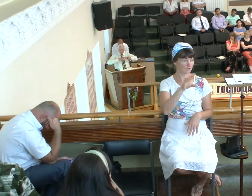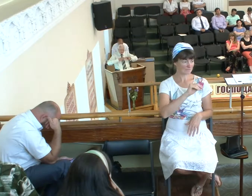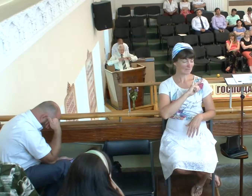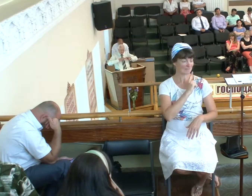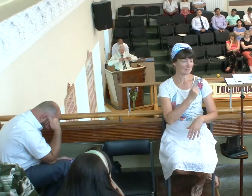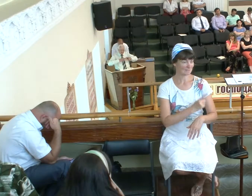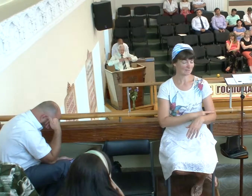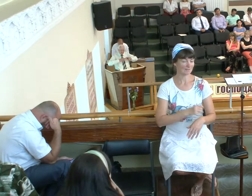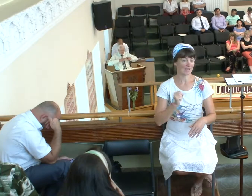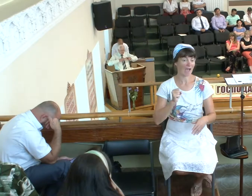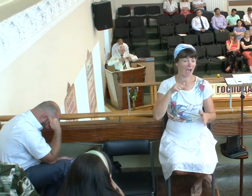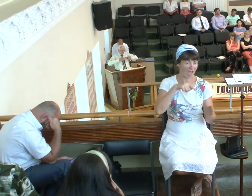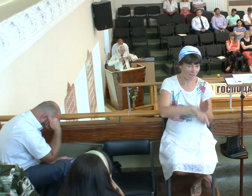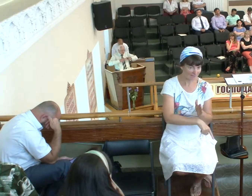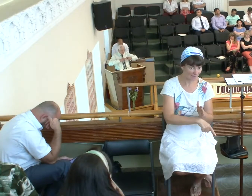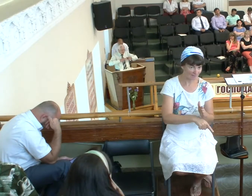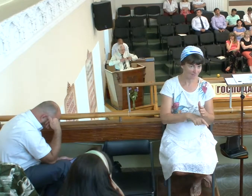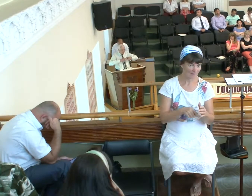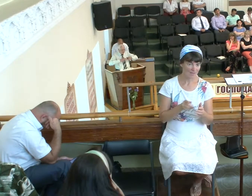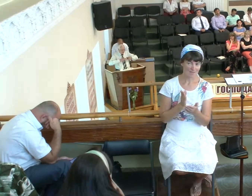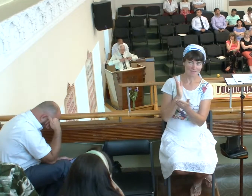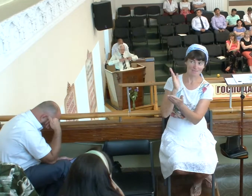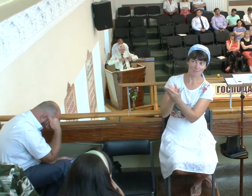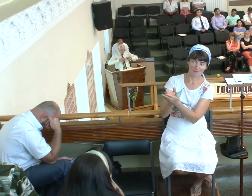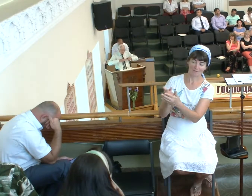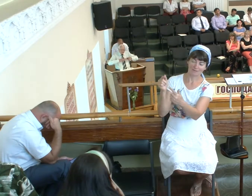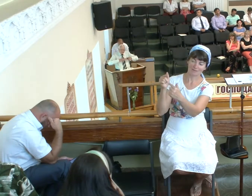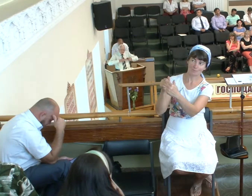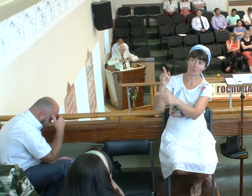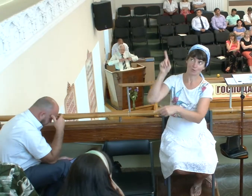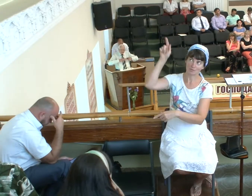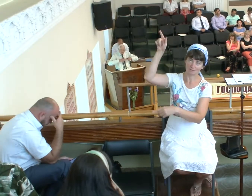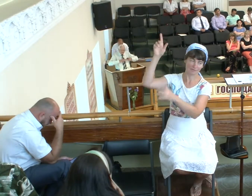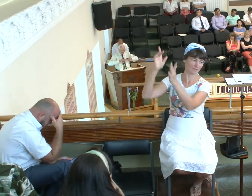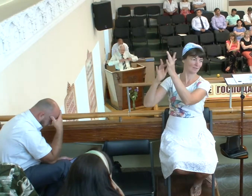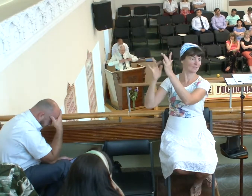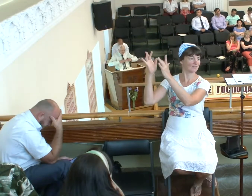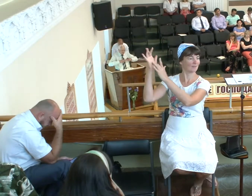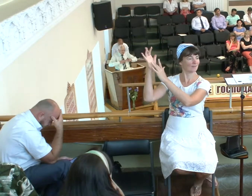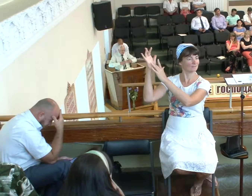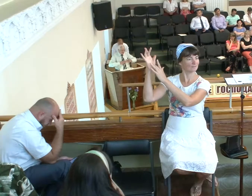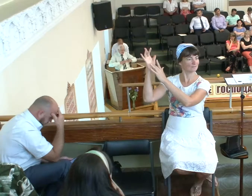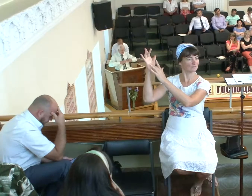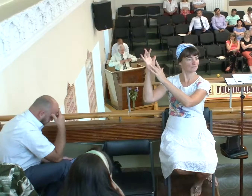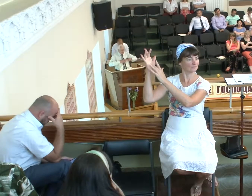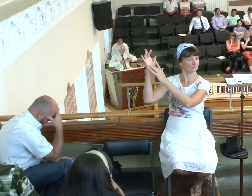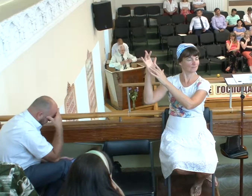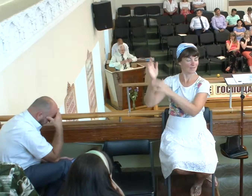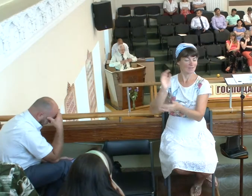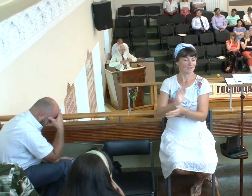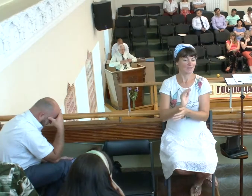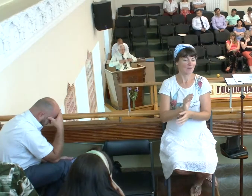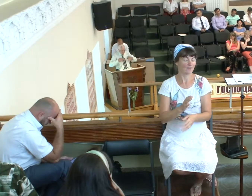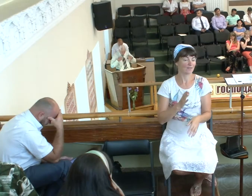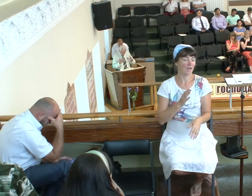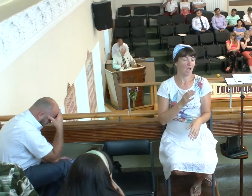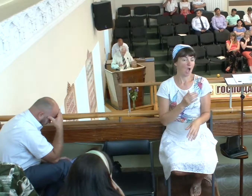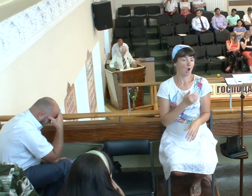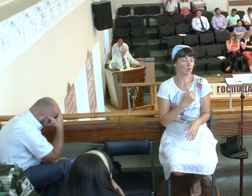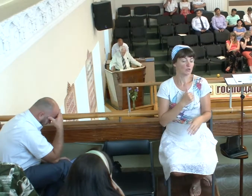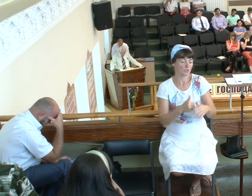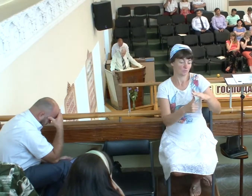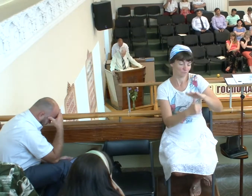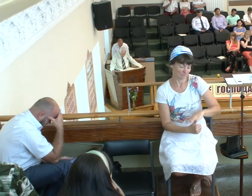направлены против Христа. Умолить его, потому что он победил дьявола на кресте. Победа